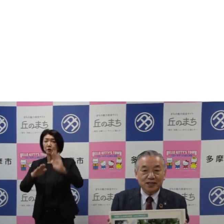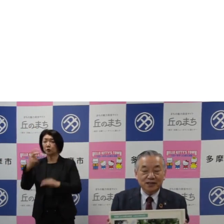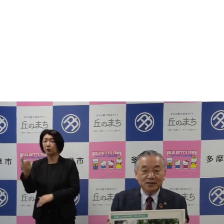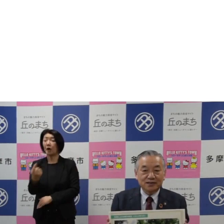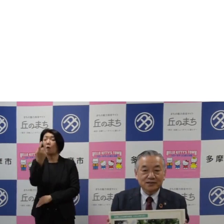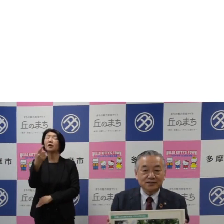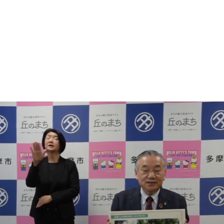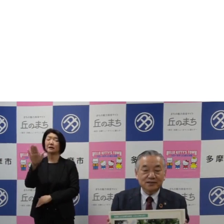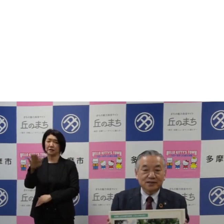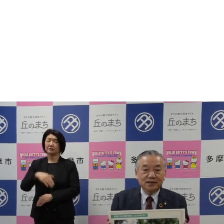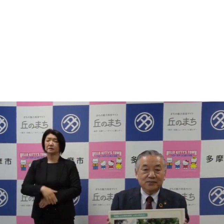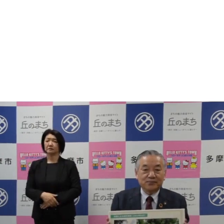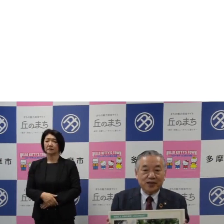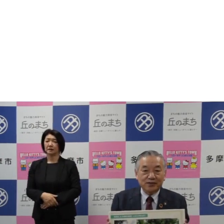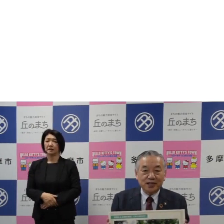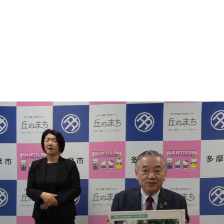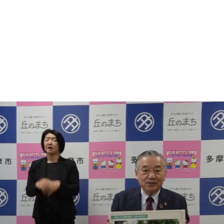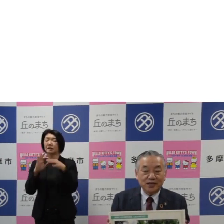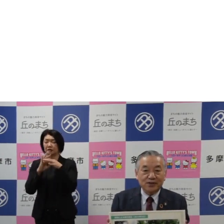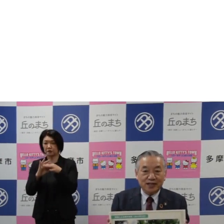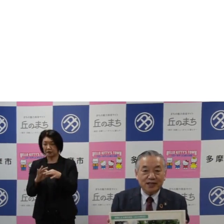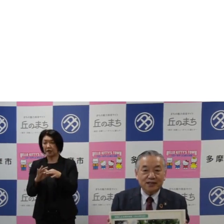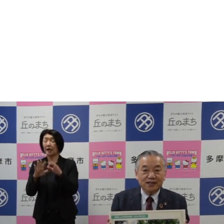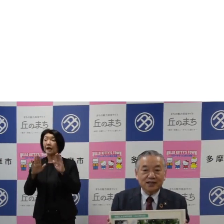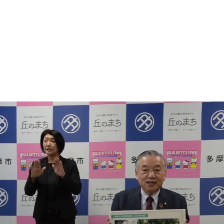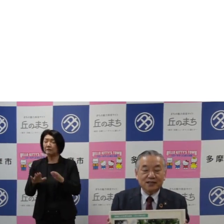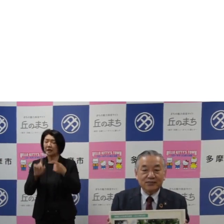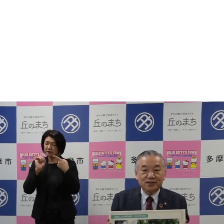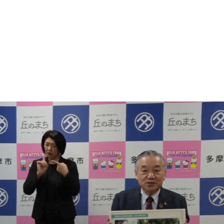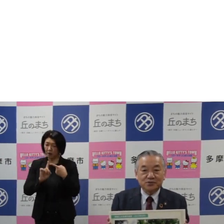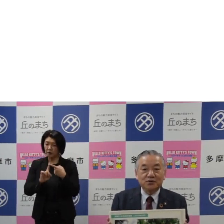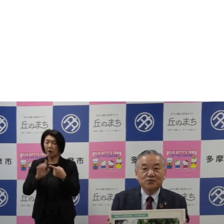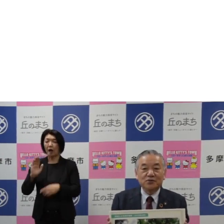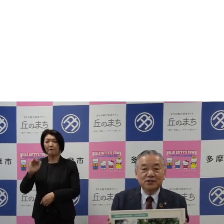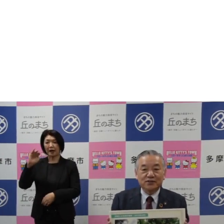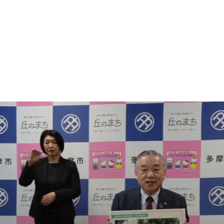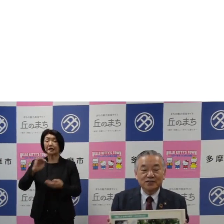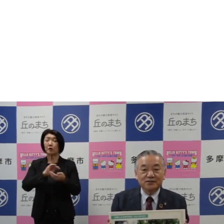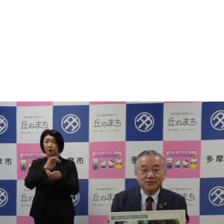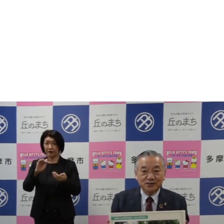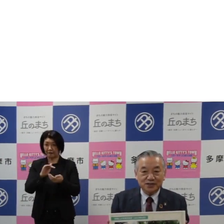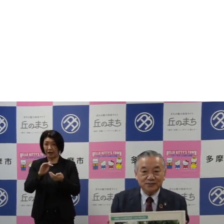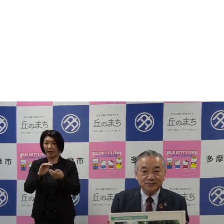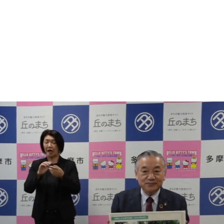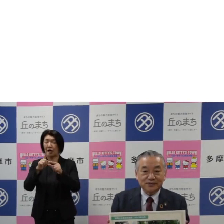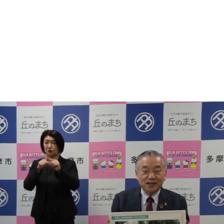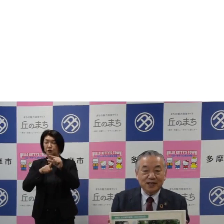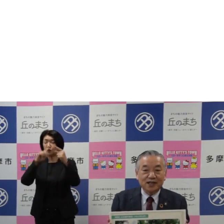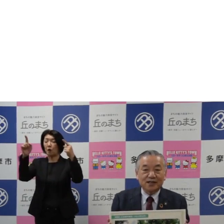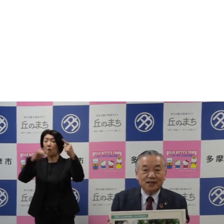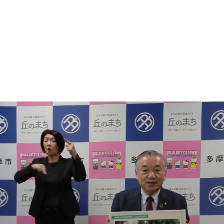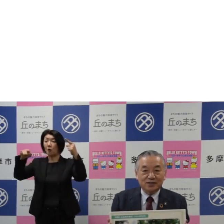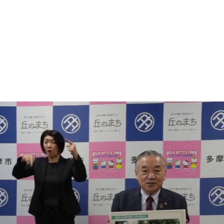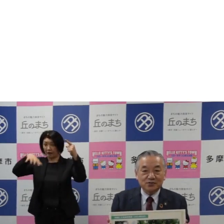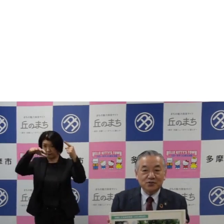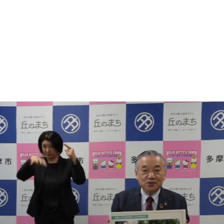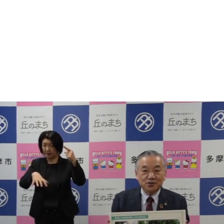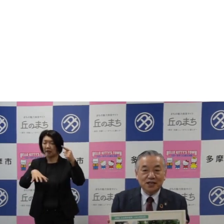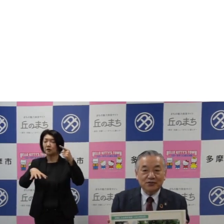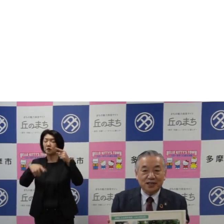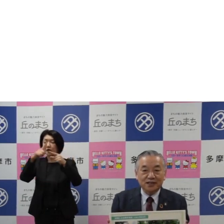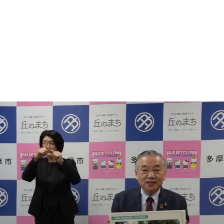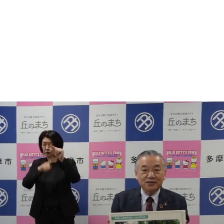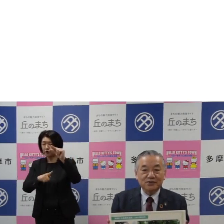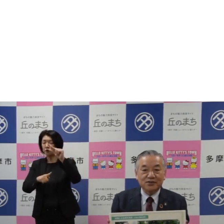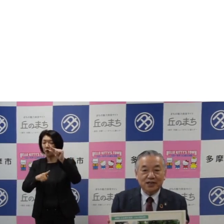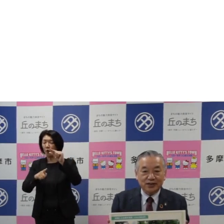そこでパルテノン多摩や多摩中央公園の改修工事、多摩中央図書